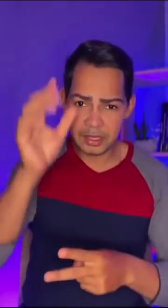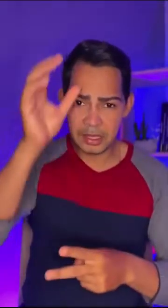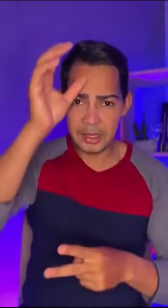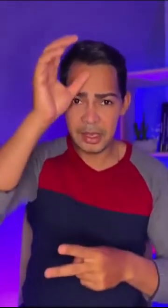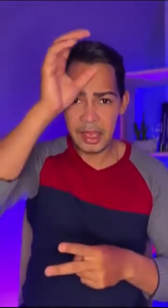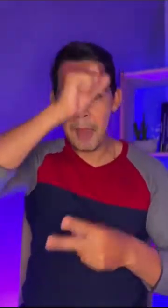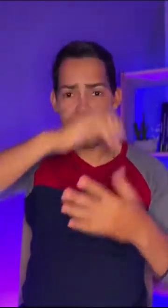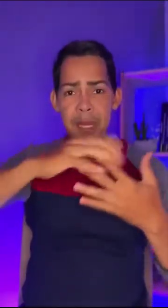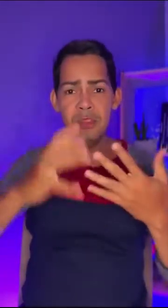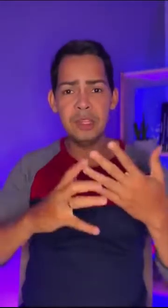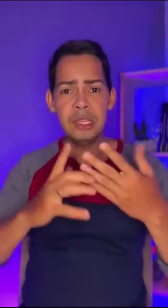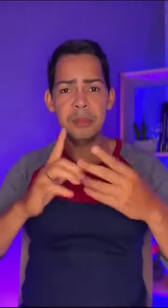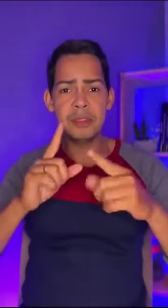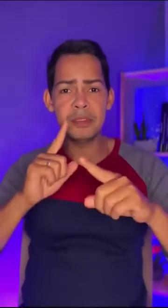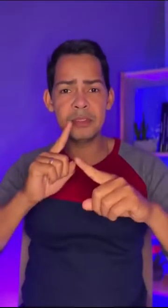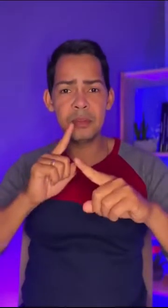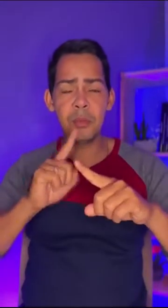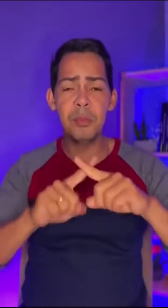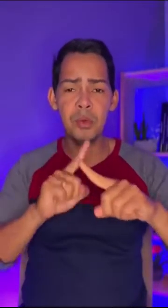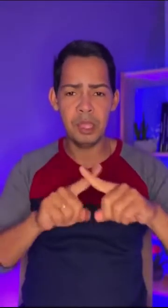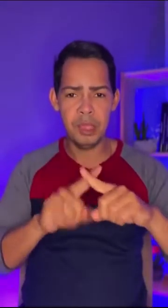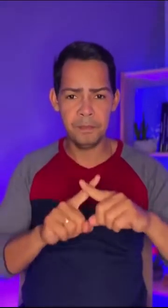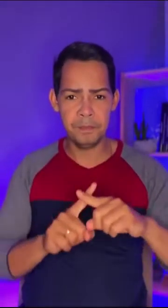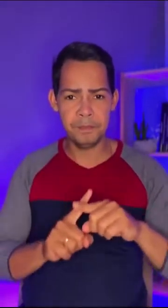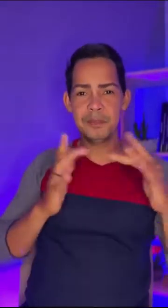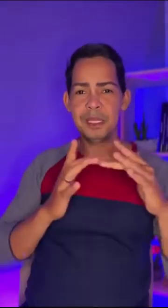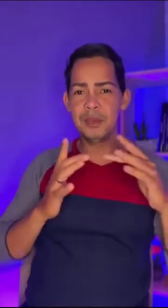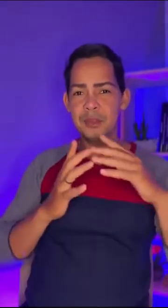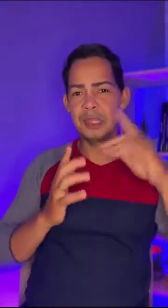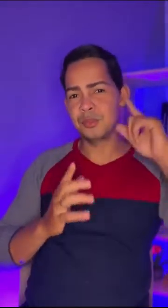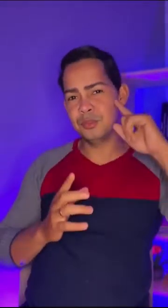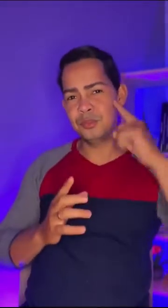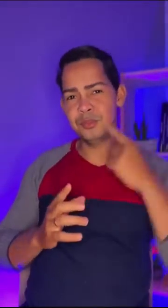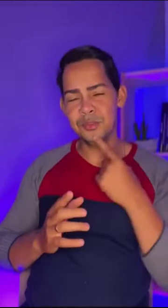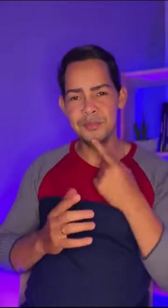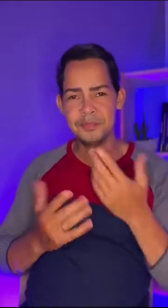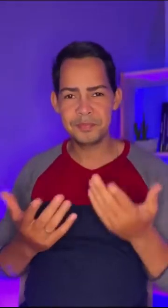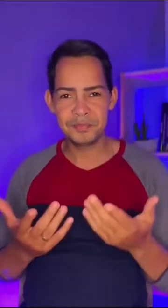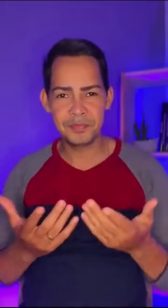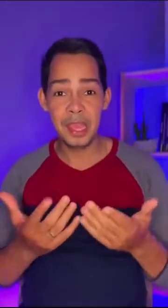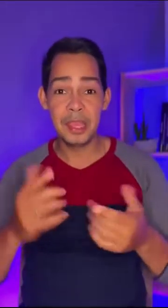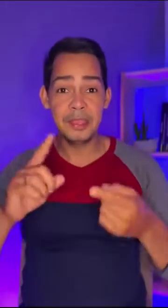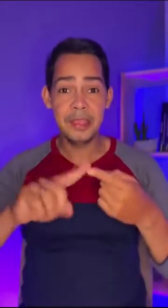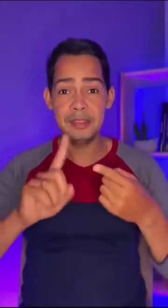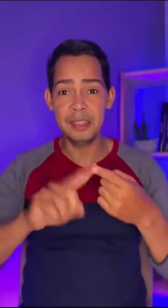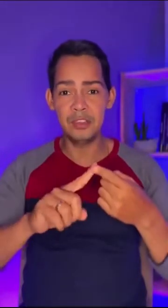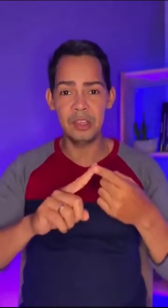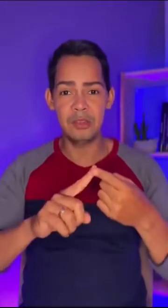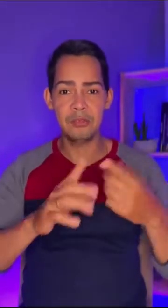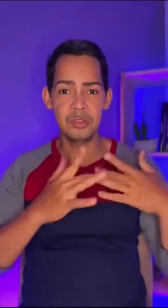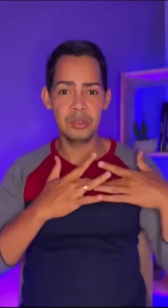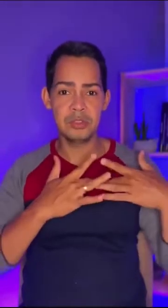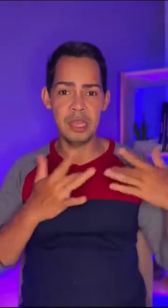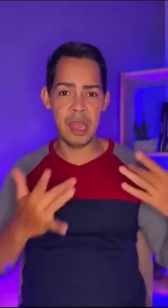Você aprende Libras por quê? Para ter contato com o surdo. Quer seja